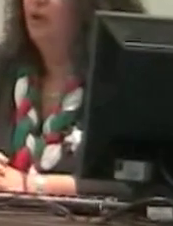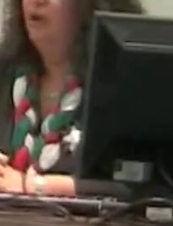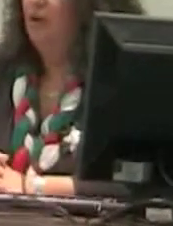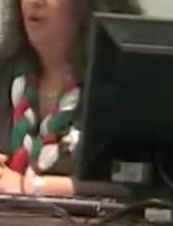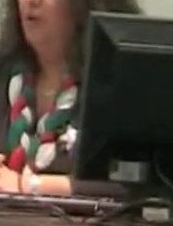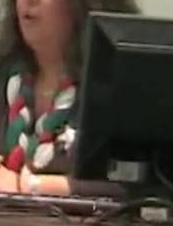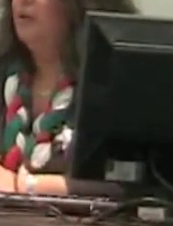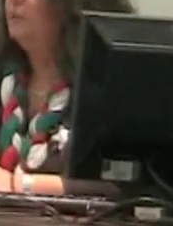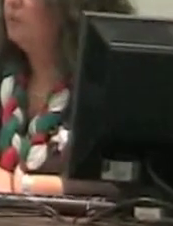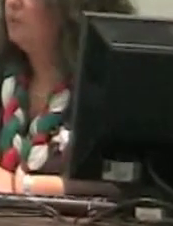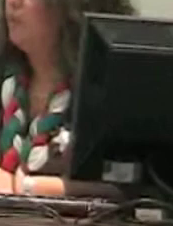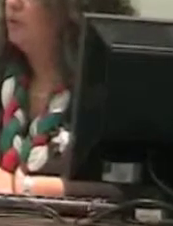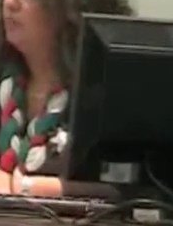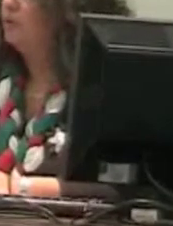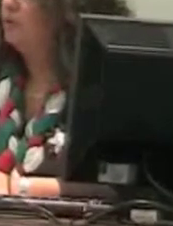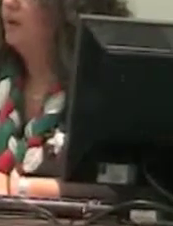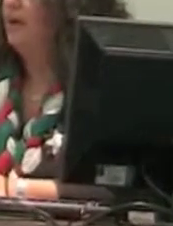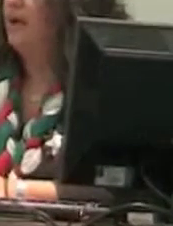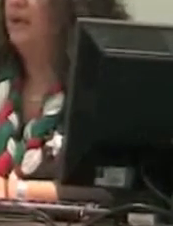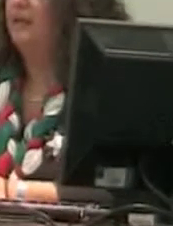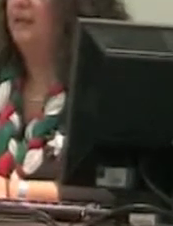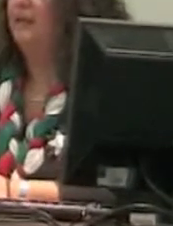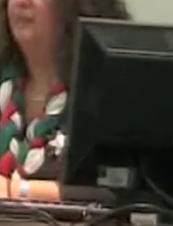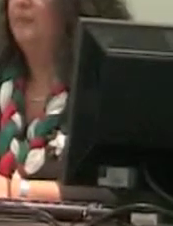pensamiento. Os animo